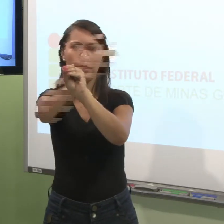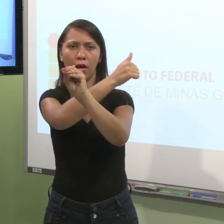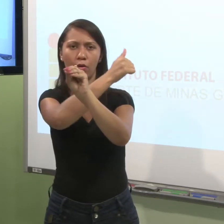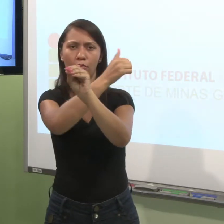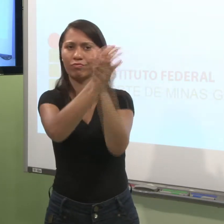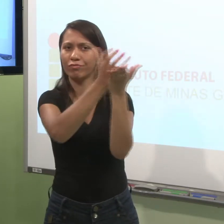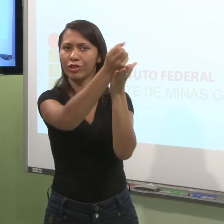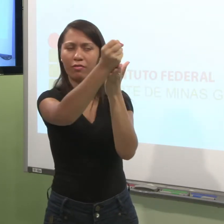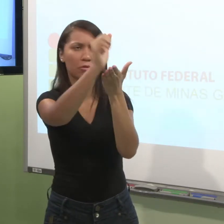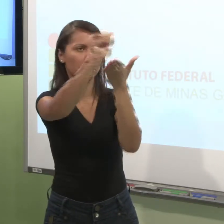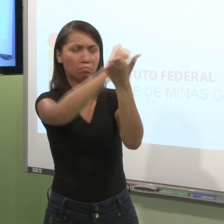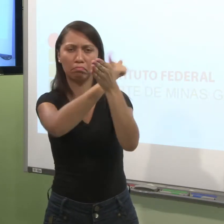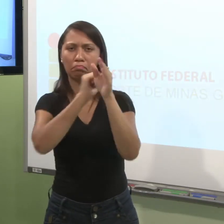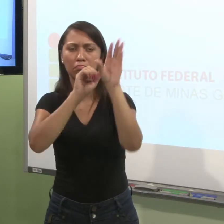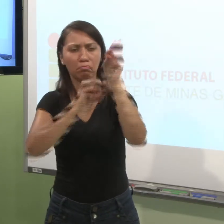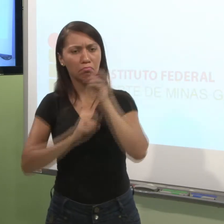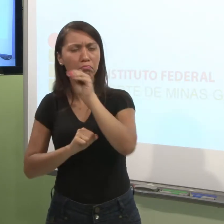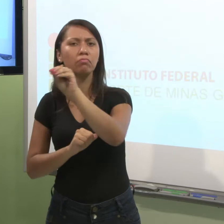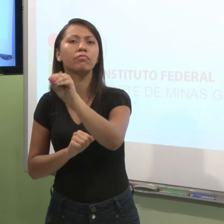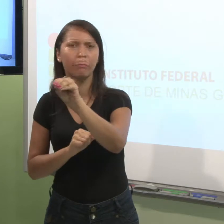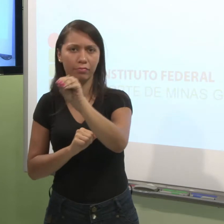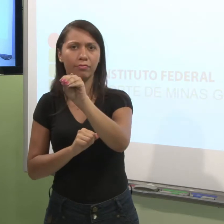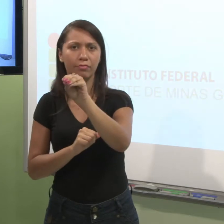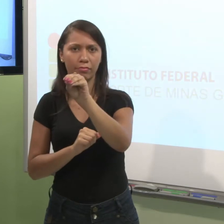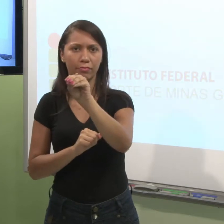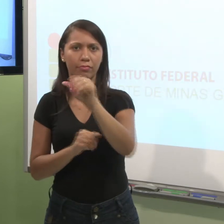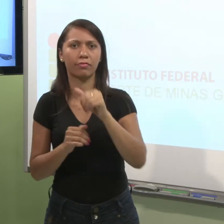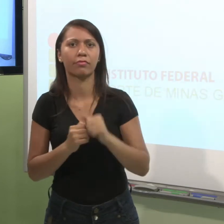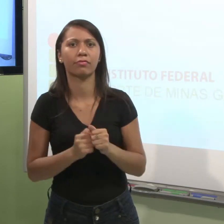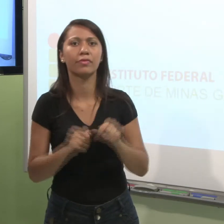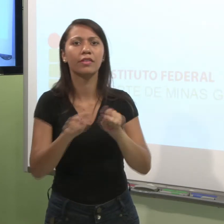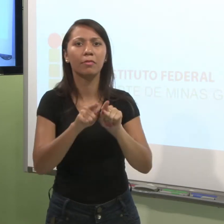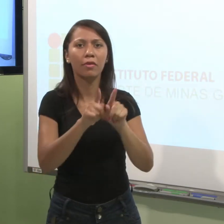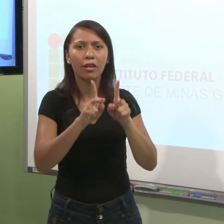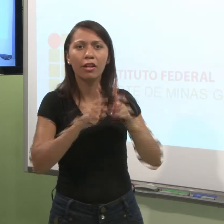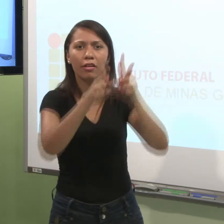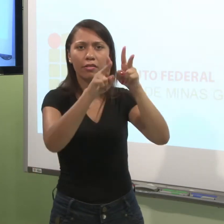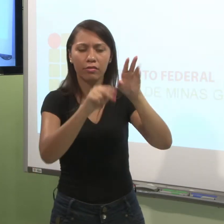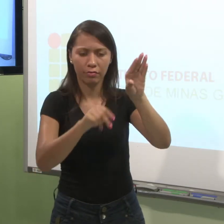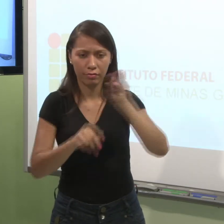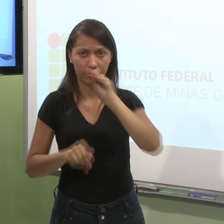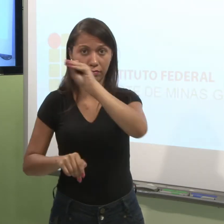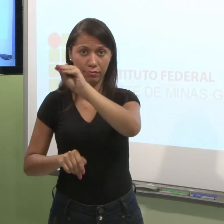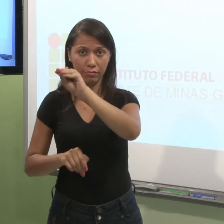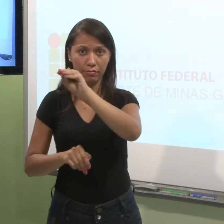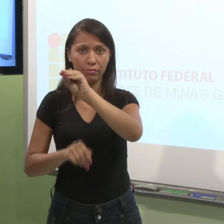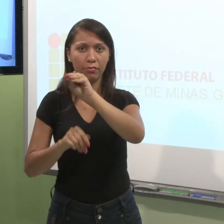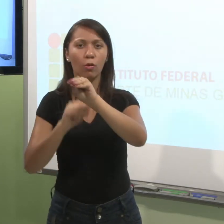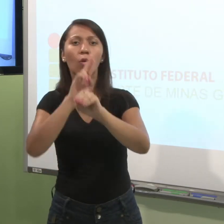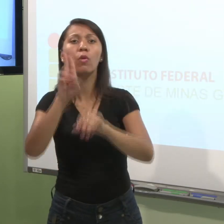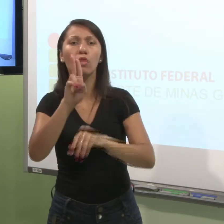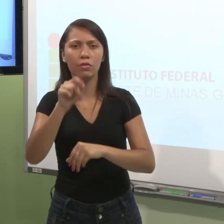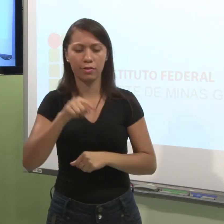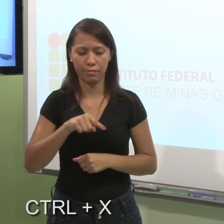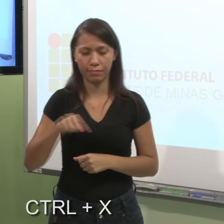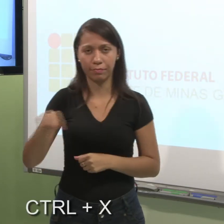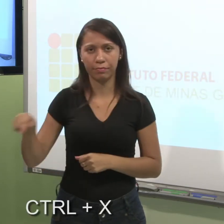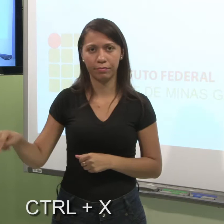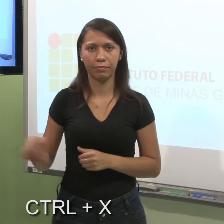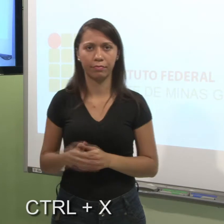documento original. A combinação de teclas para recortar é Ctrl mais X. Na página 52 da apostila,